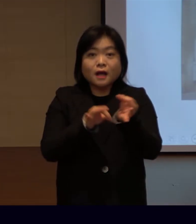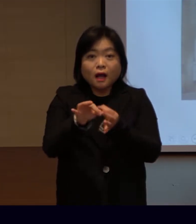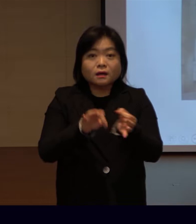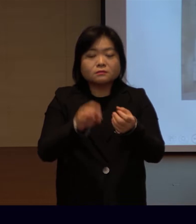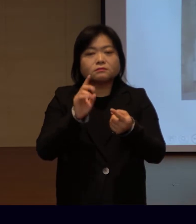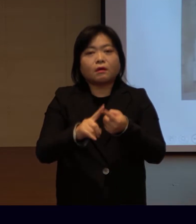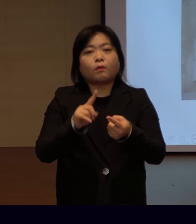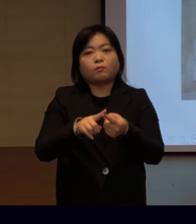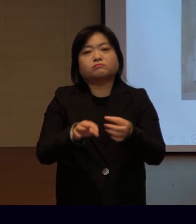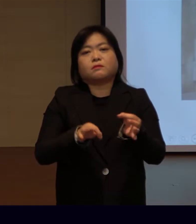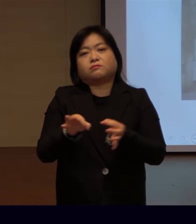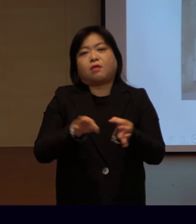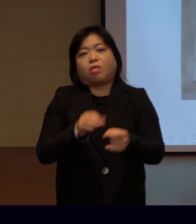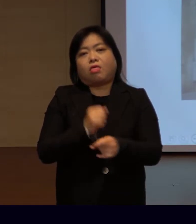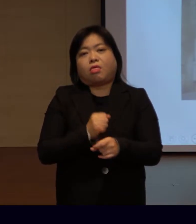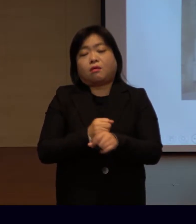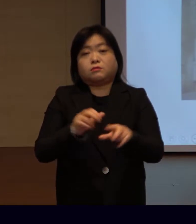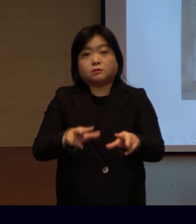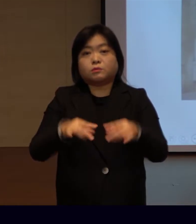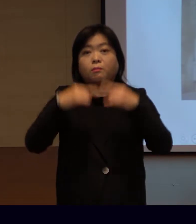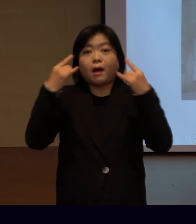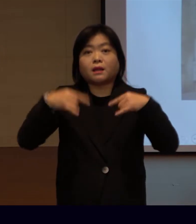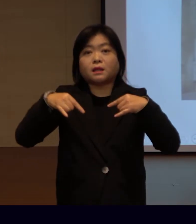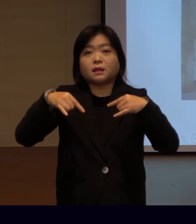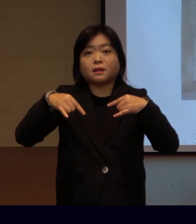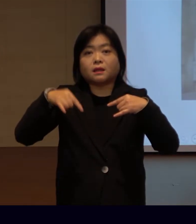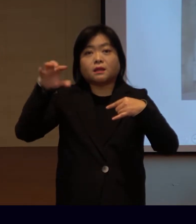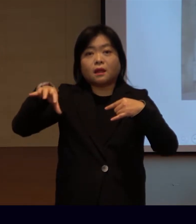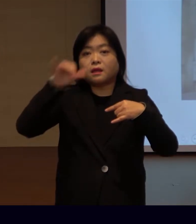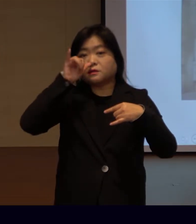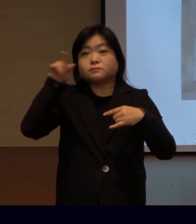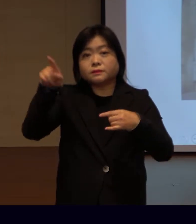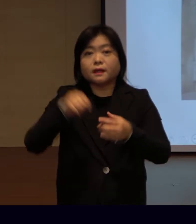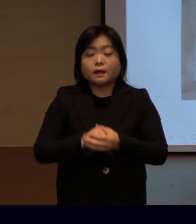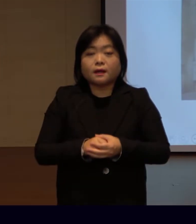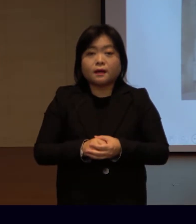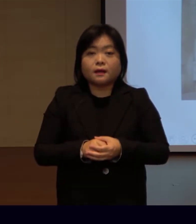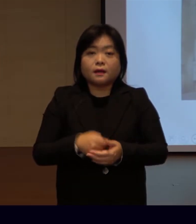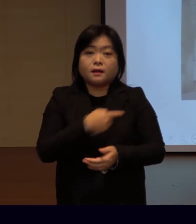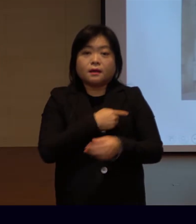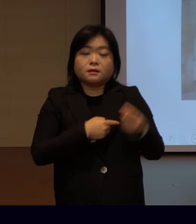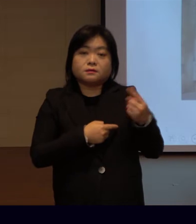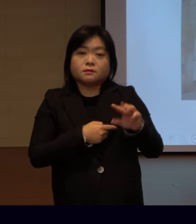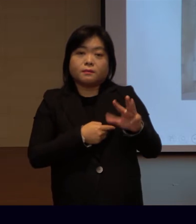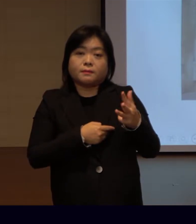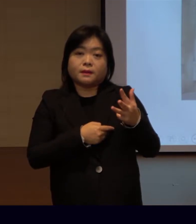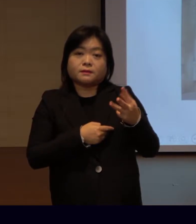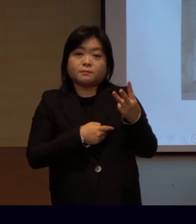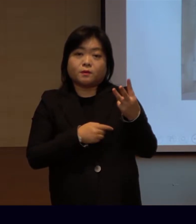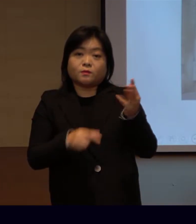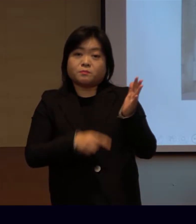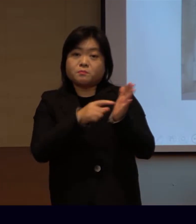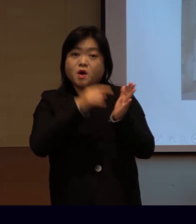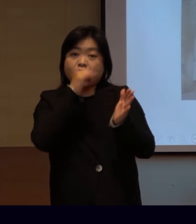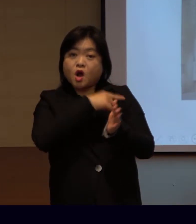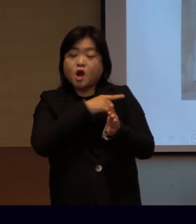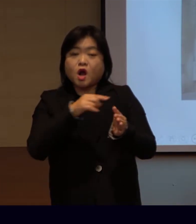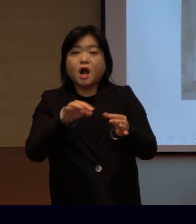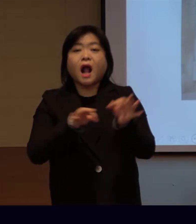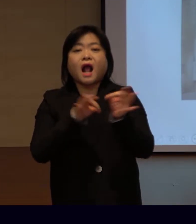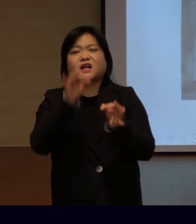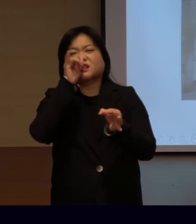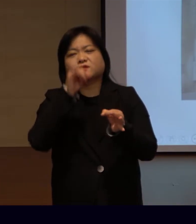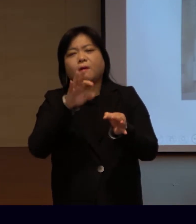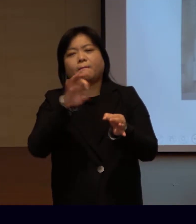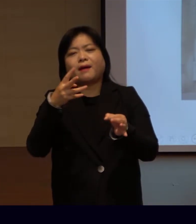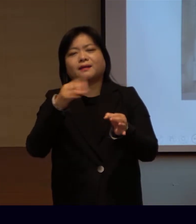계속 남아 있어서 지금까지 파리에 있습니다. 여기 since 1803년이라고 돼 있죠. 지금도 가면 이 파리